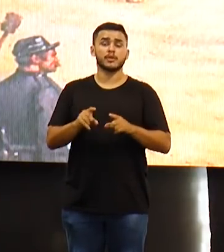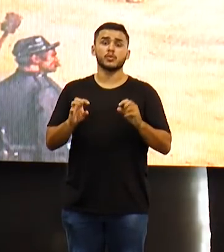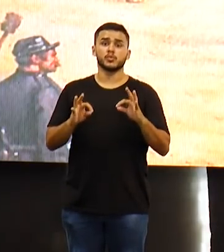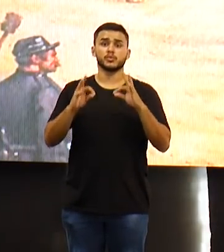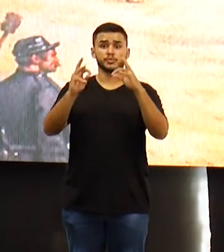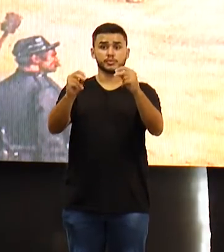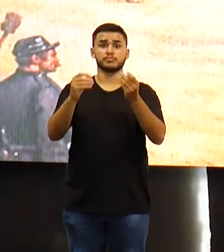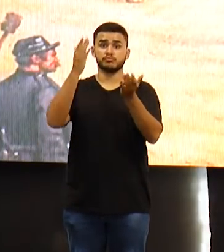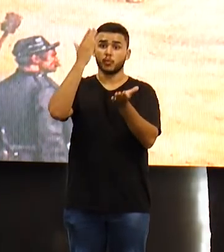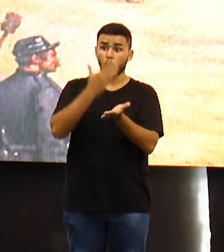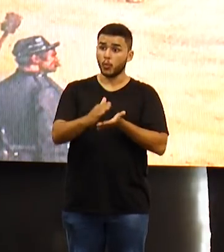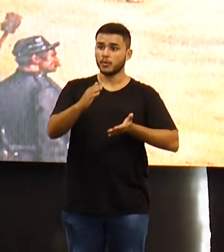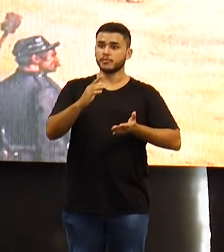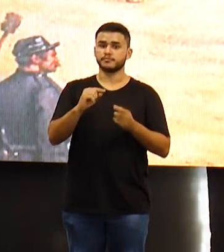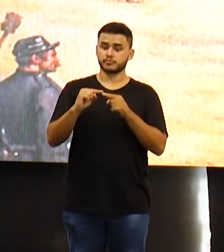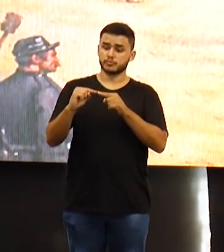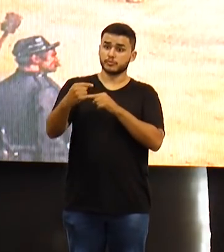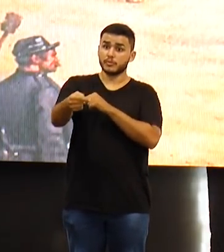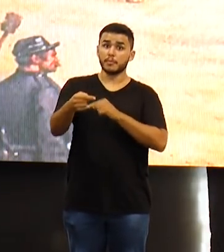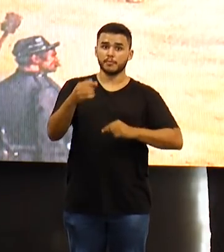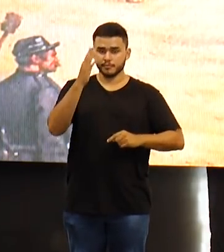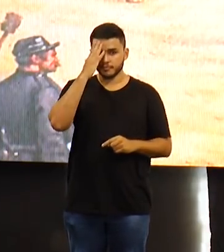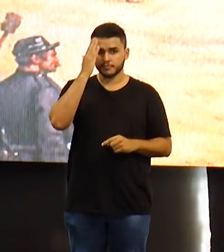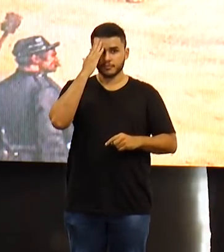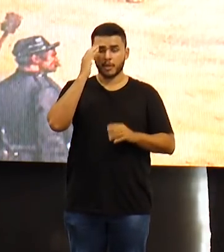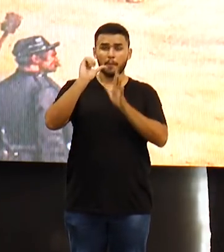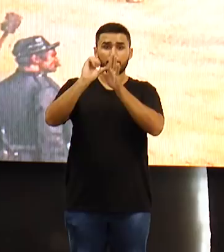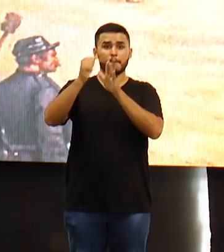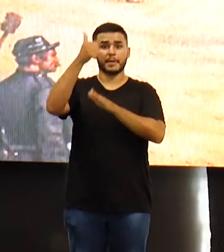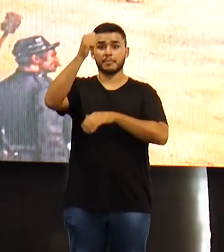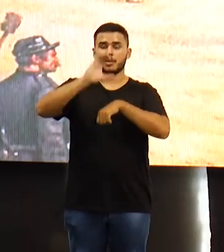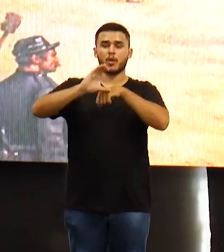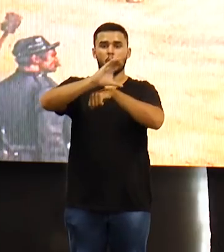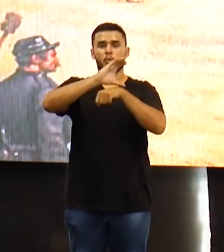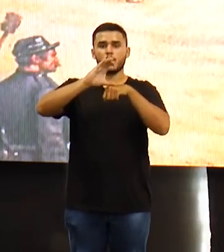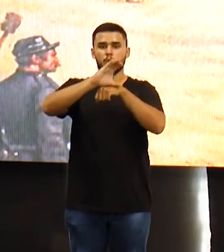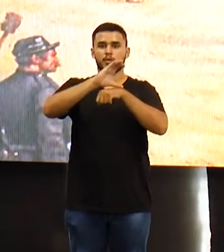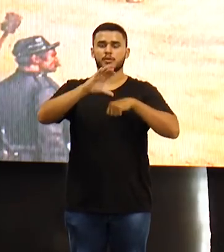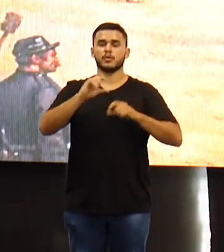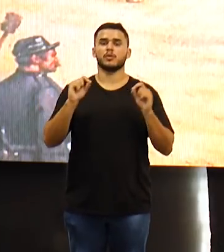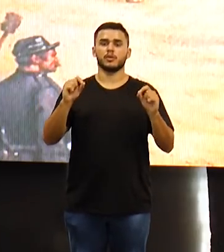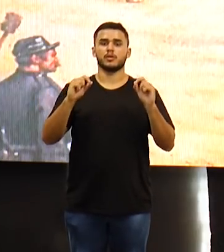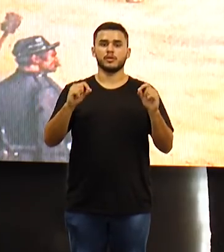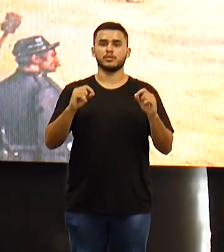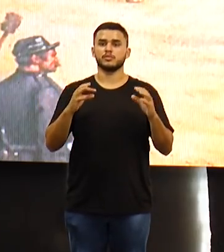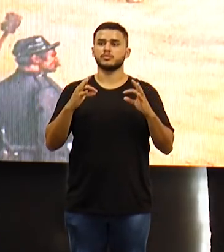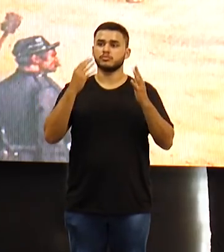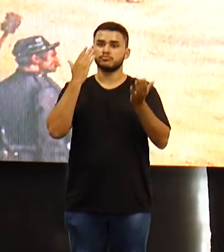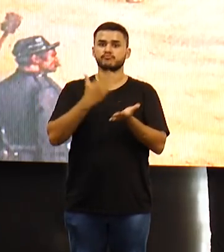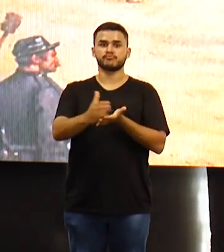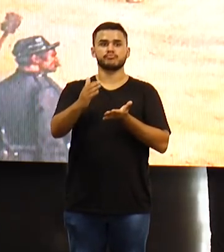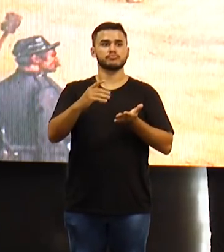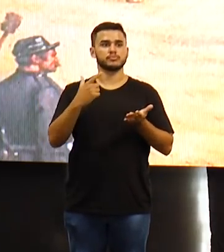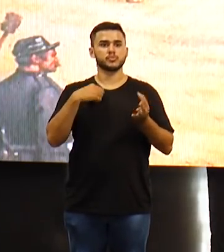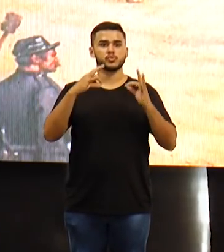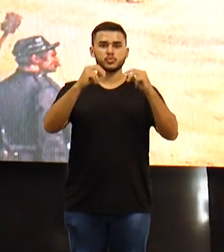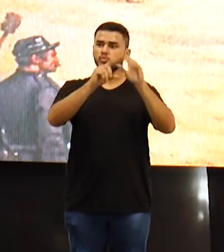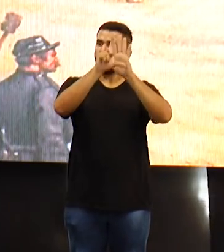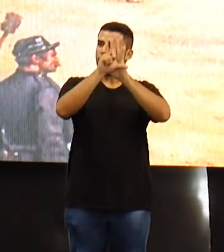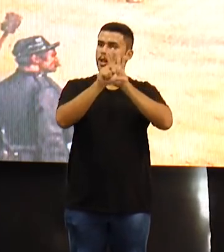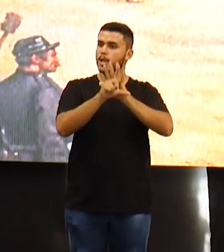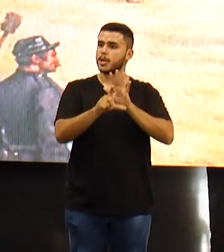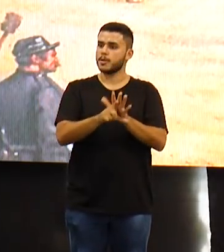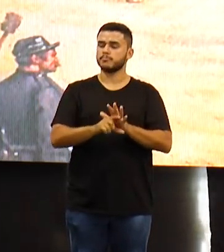nós teremos subsequentemente, a primeira Constituição Republicana de 1891,